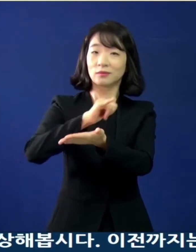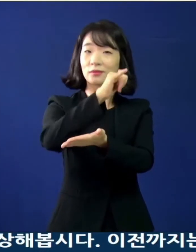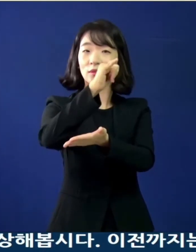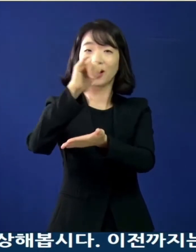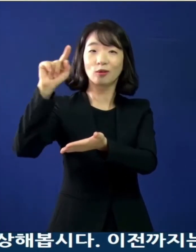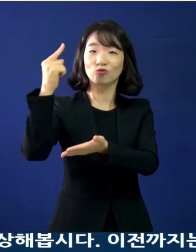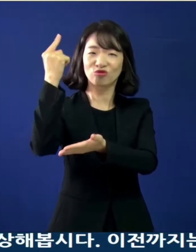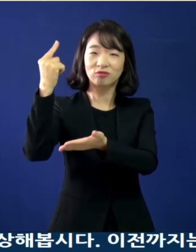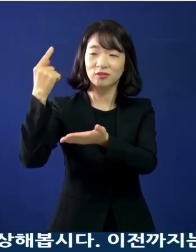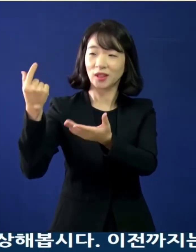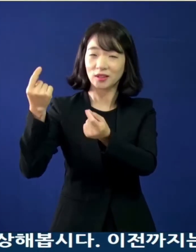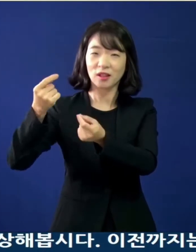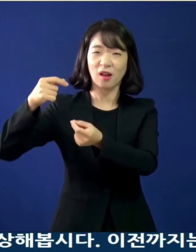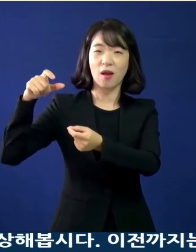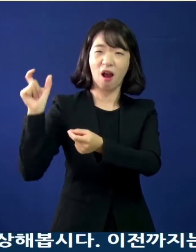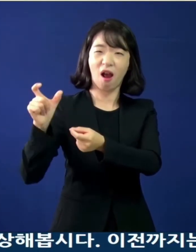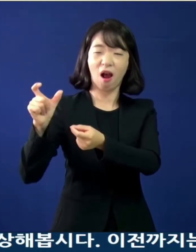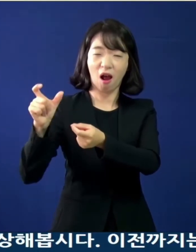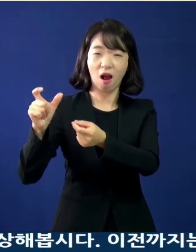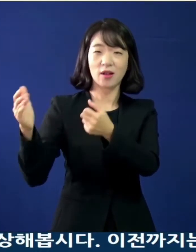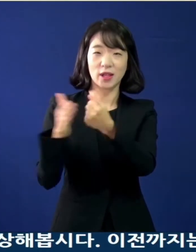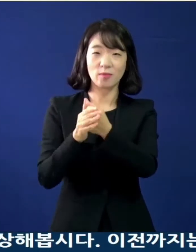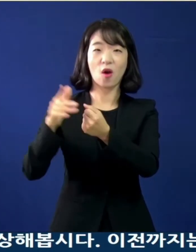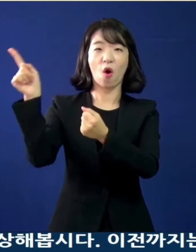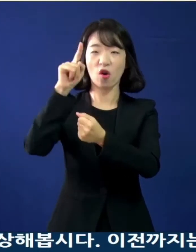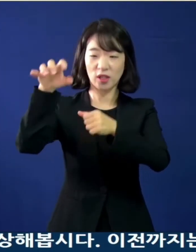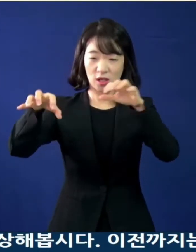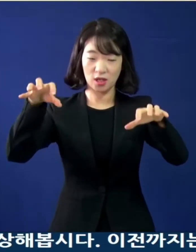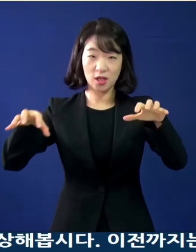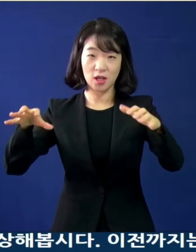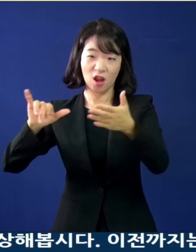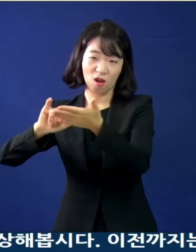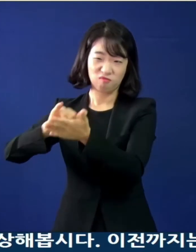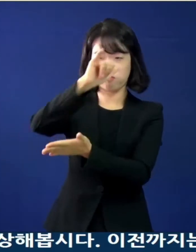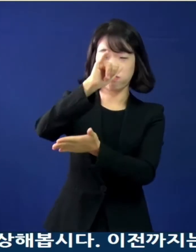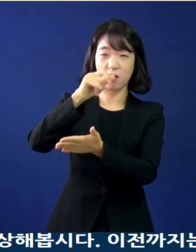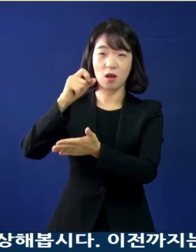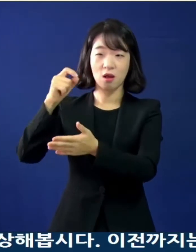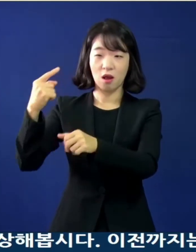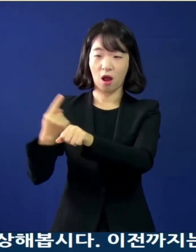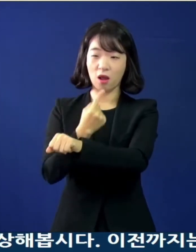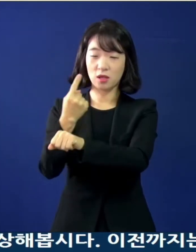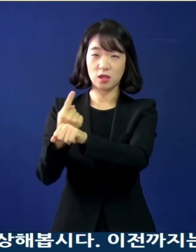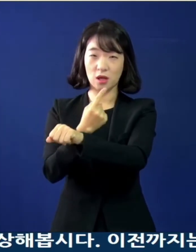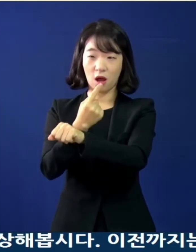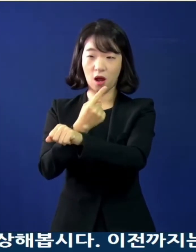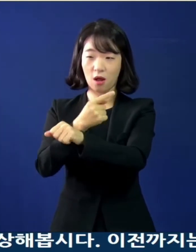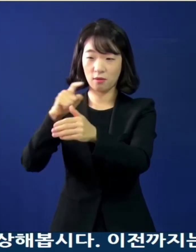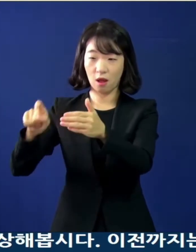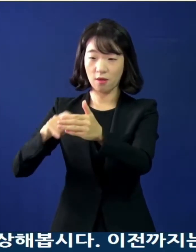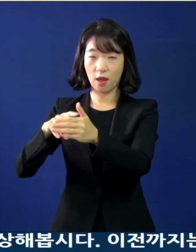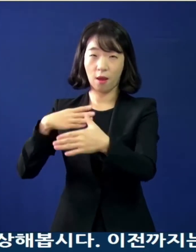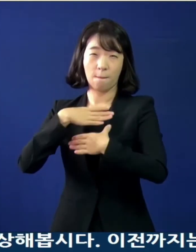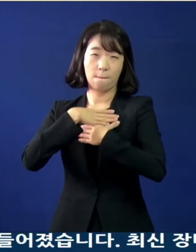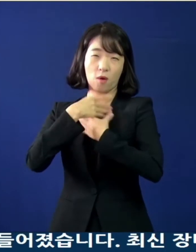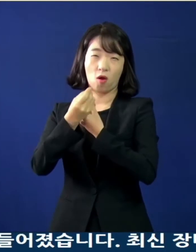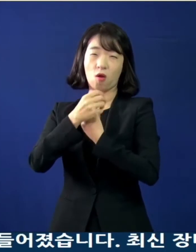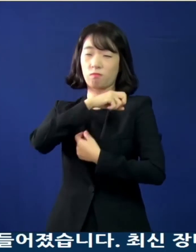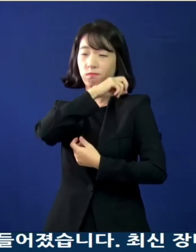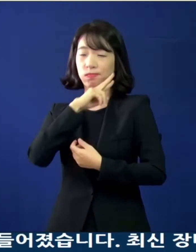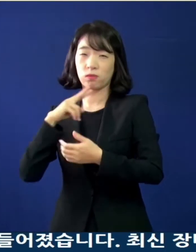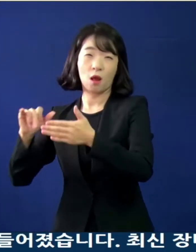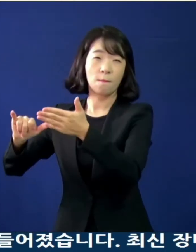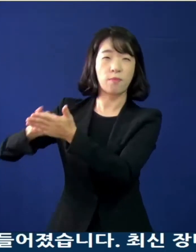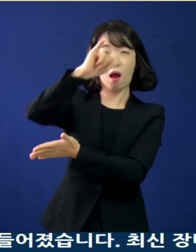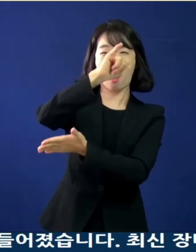가져서, 그런 성능을 가져서 어디든지 지구상에 1시간 이내에 아주 편안하고 안전하게 갈 수 있는